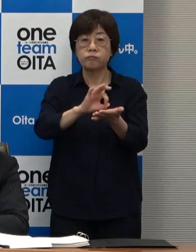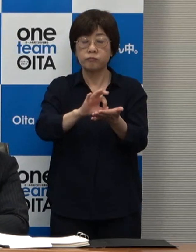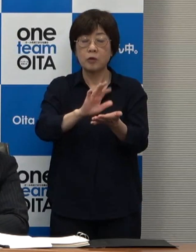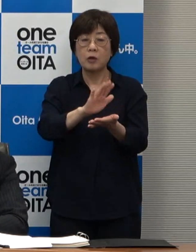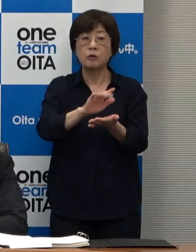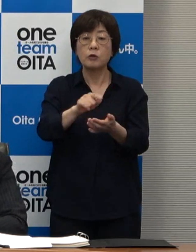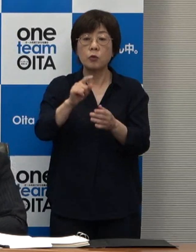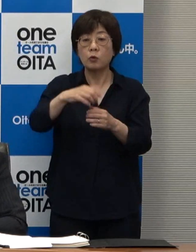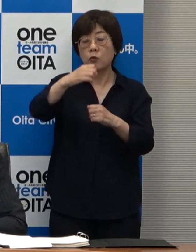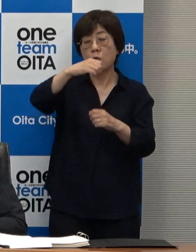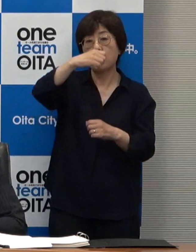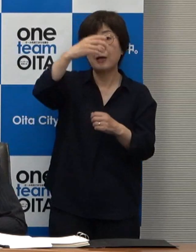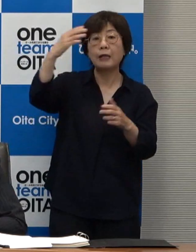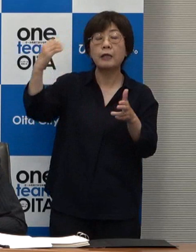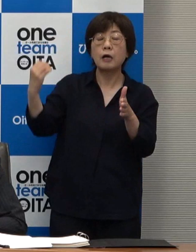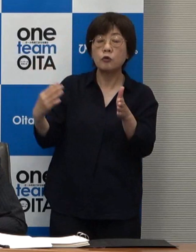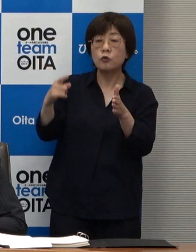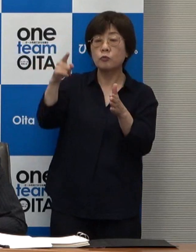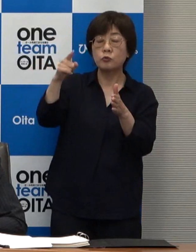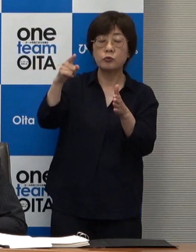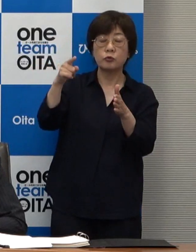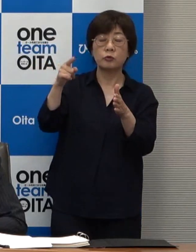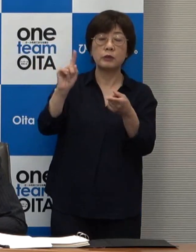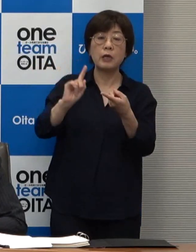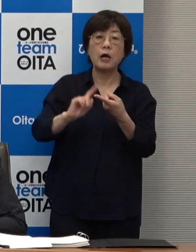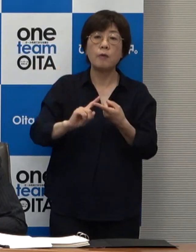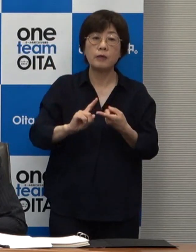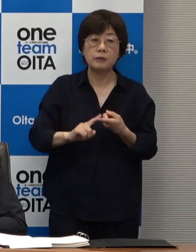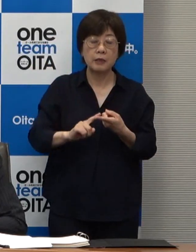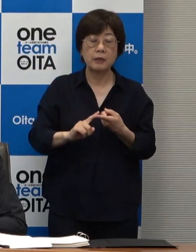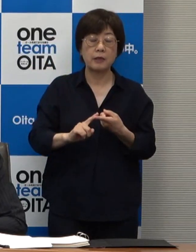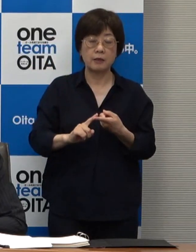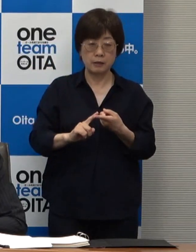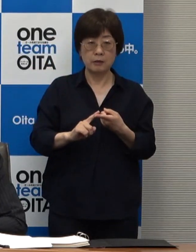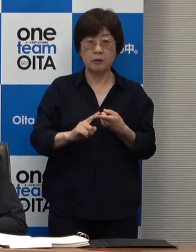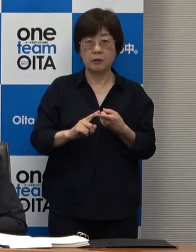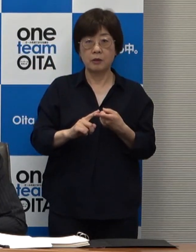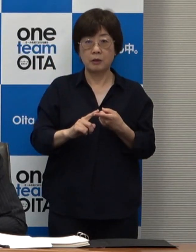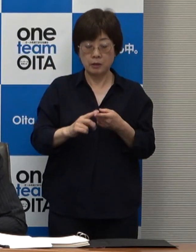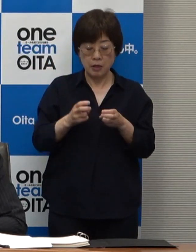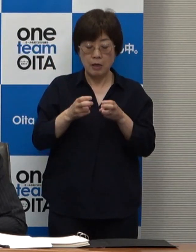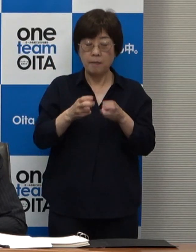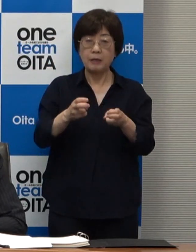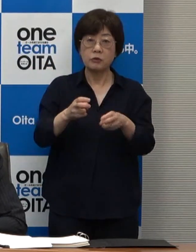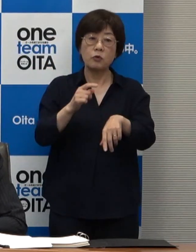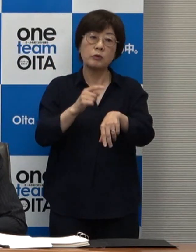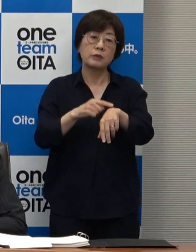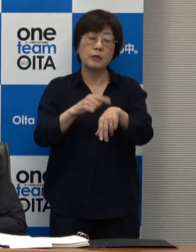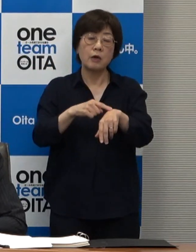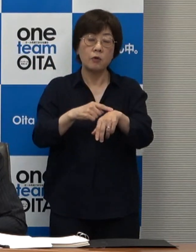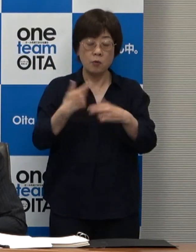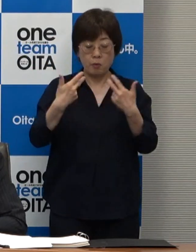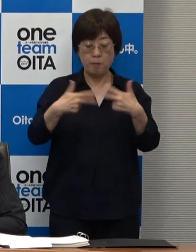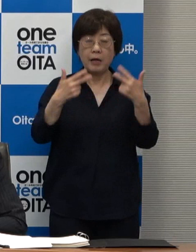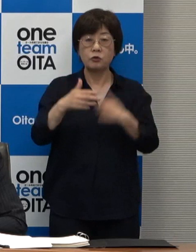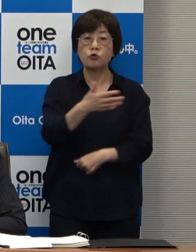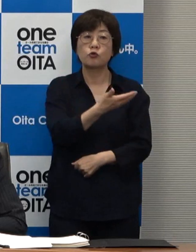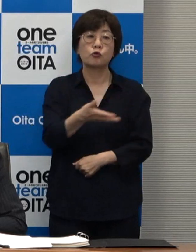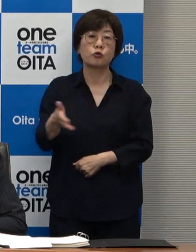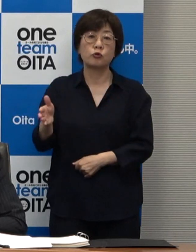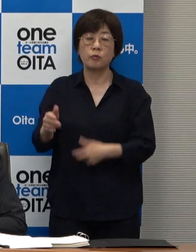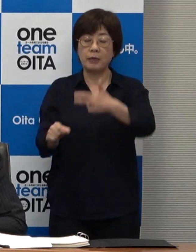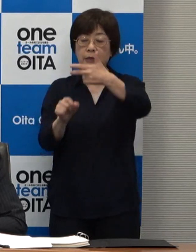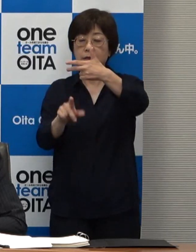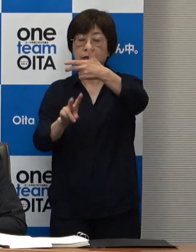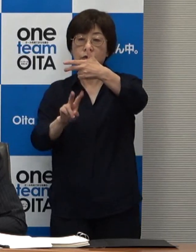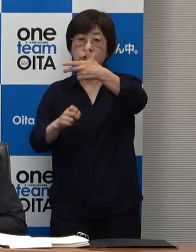タリウムの、展示時間に合わせて、毎週水曜日7月26